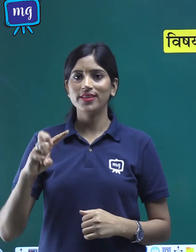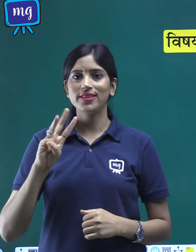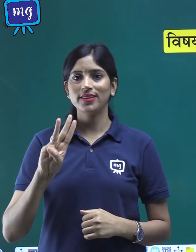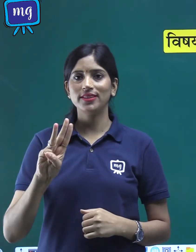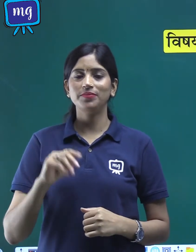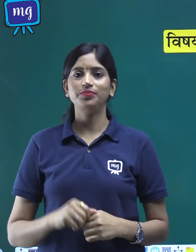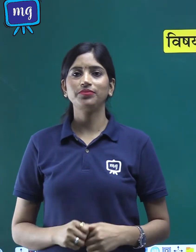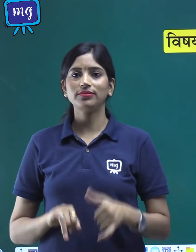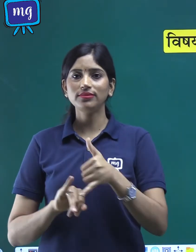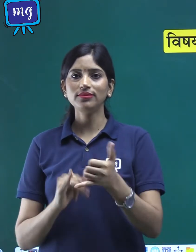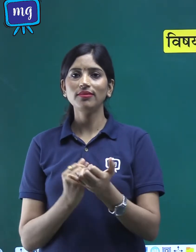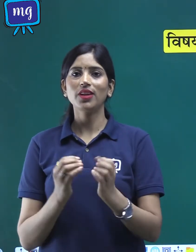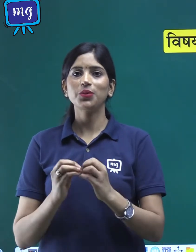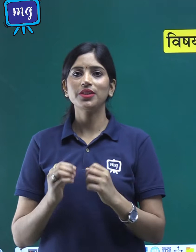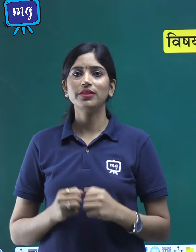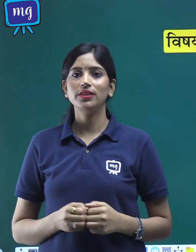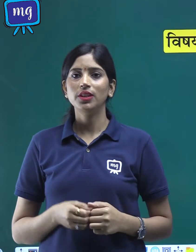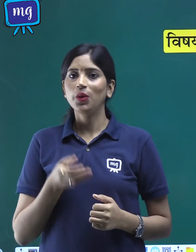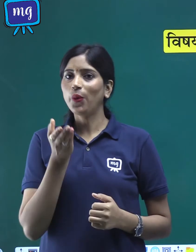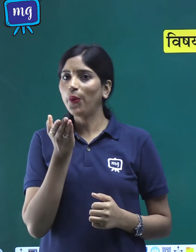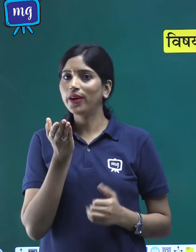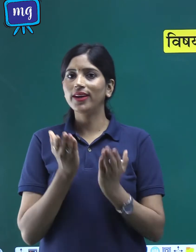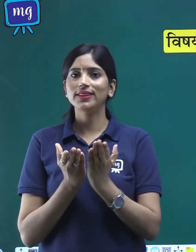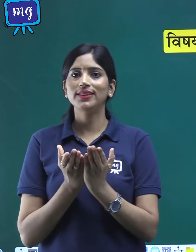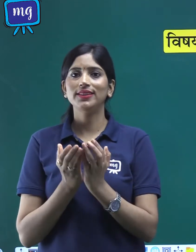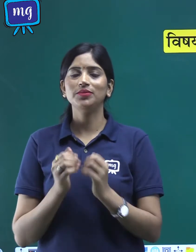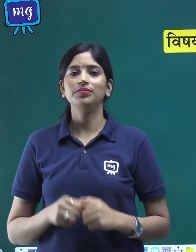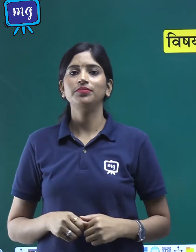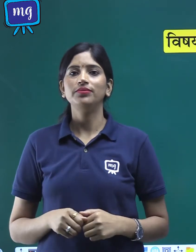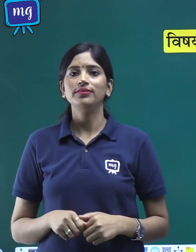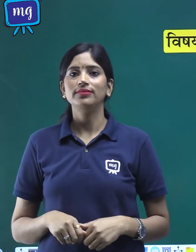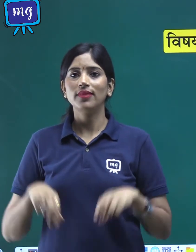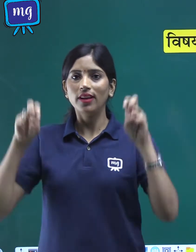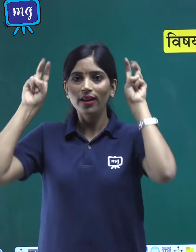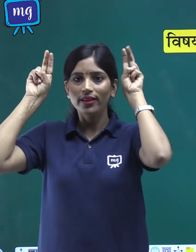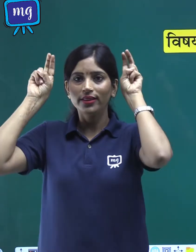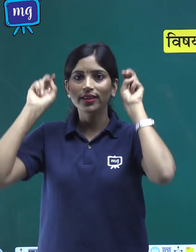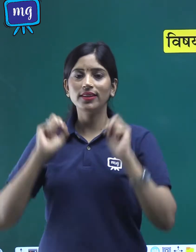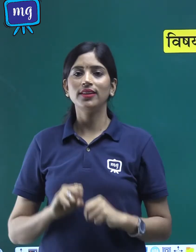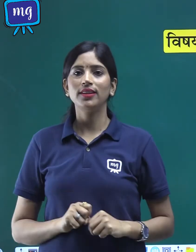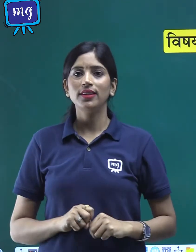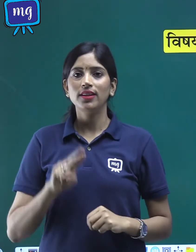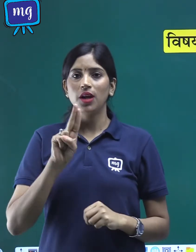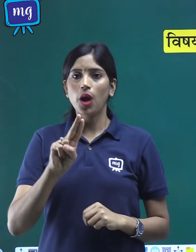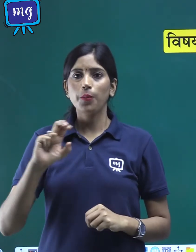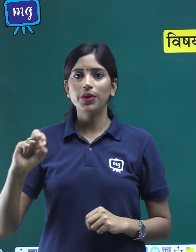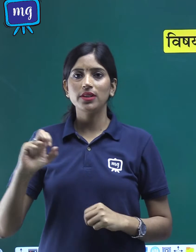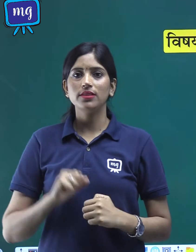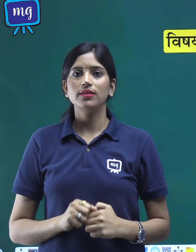3 विषय पर्यावरण अध्ययन, अध्याय